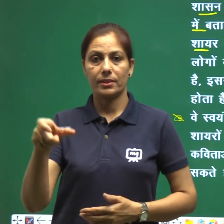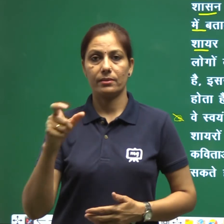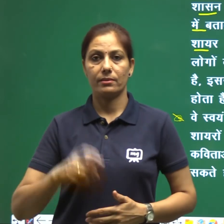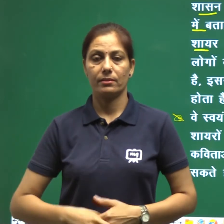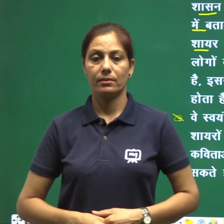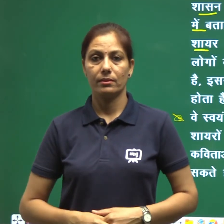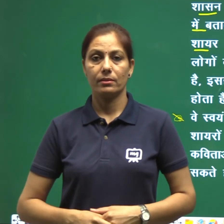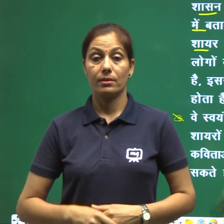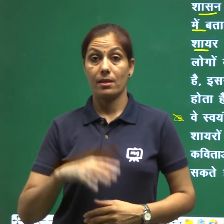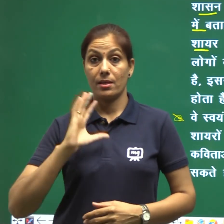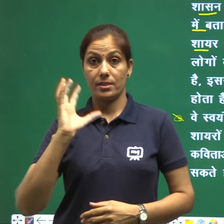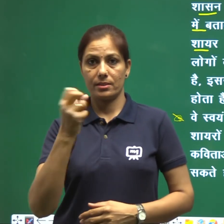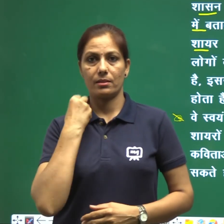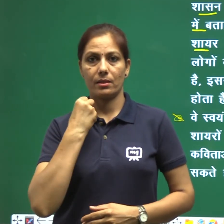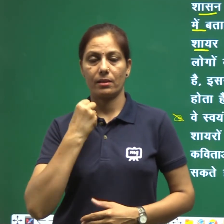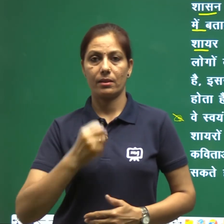सत्ता के